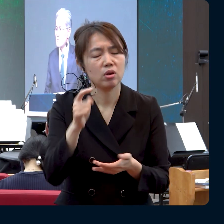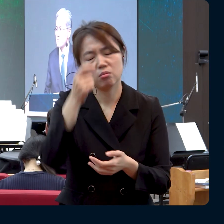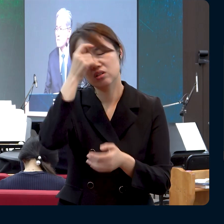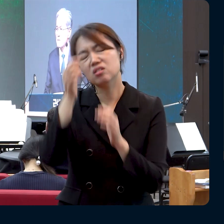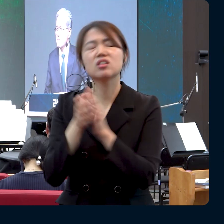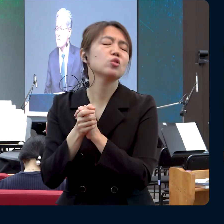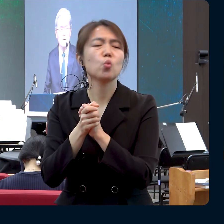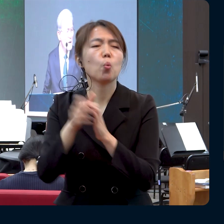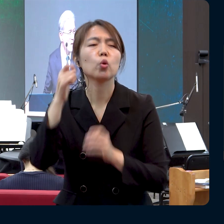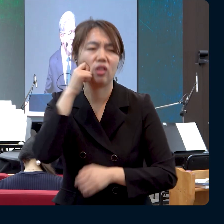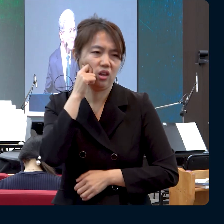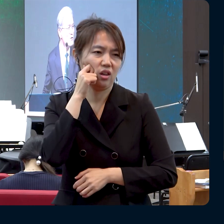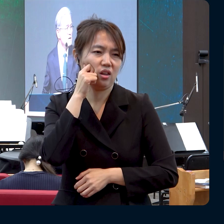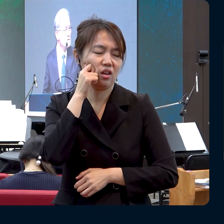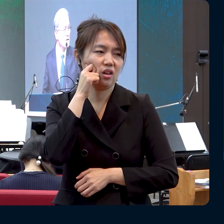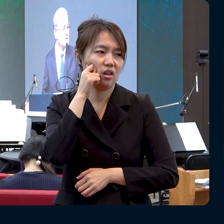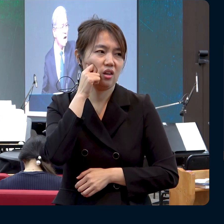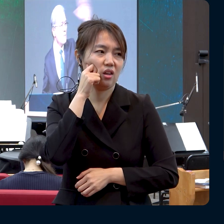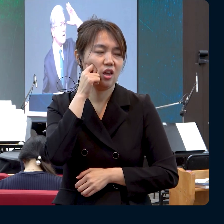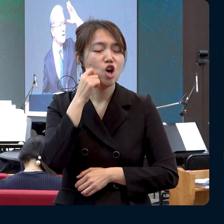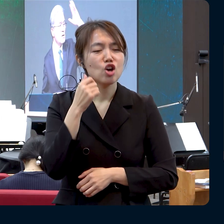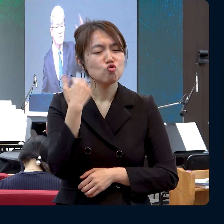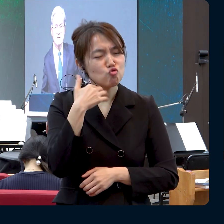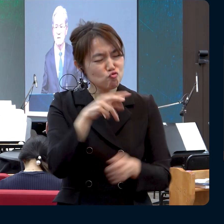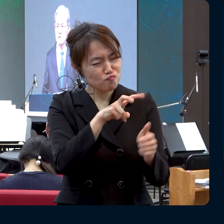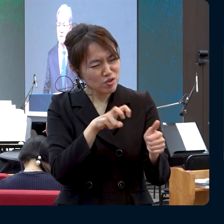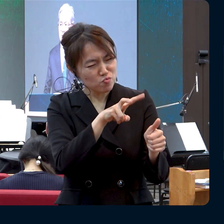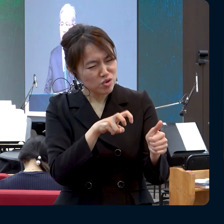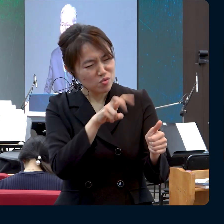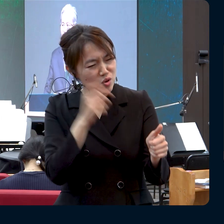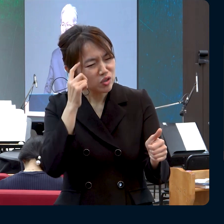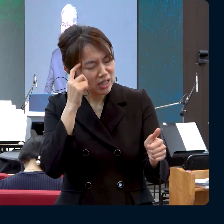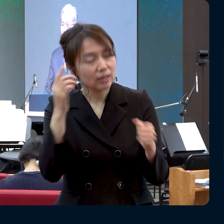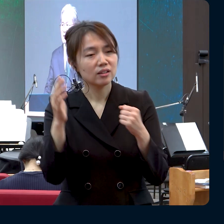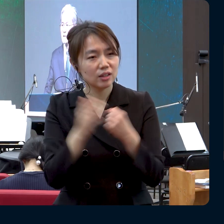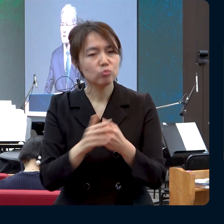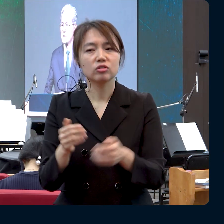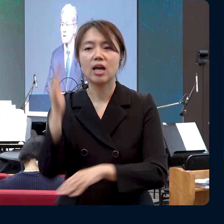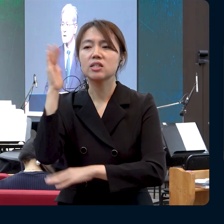들어와요. 예배가 안 되는 거예요. 그 생각밖에 안 나오니까.